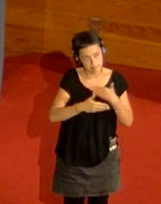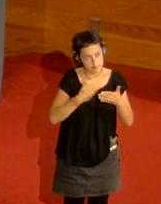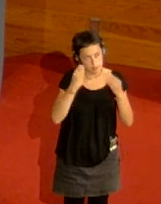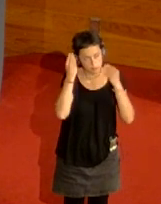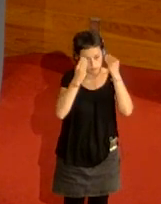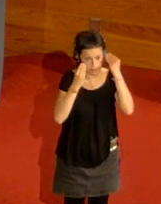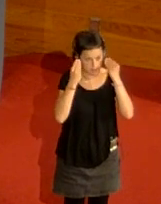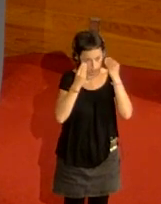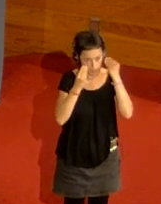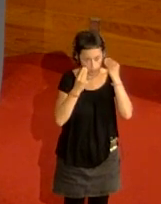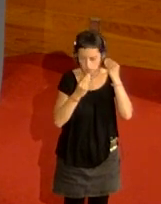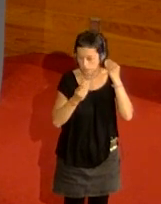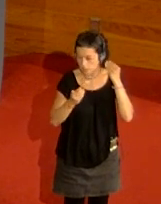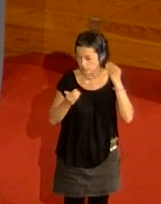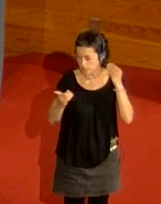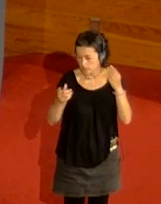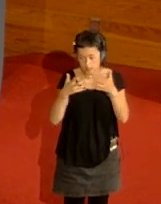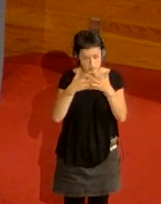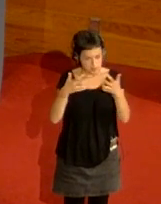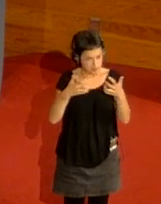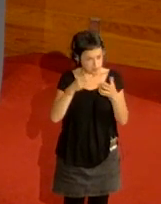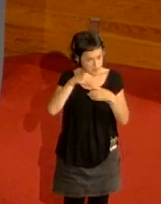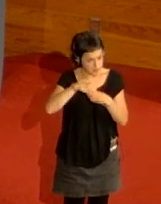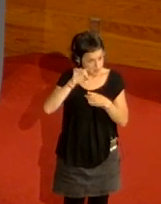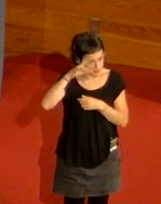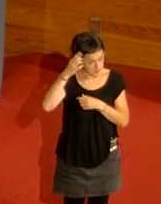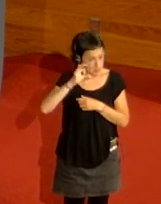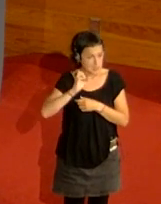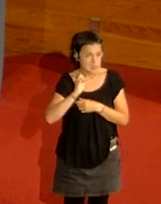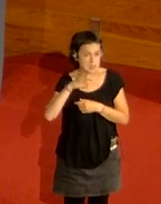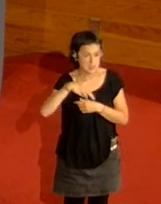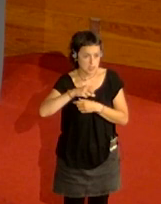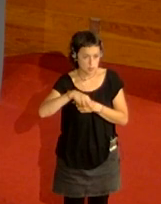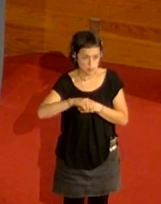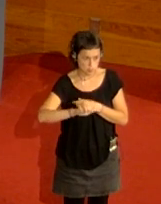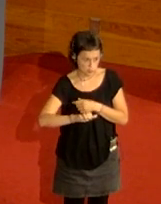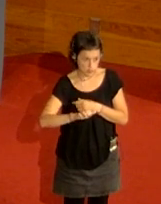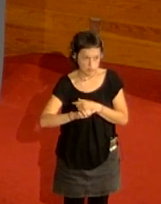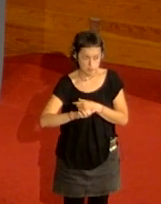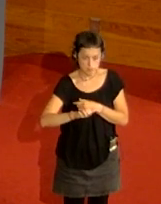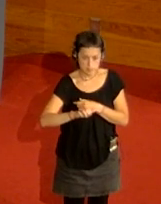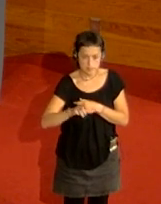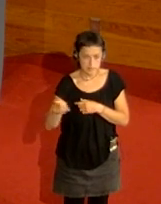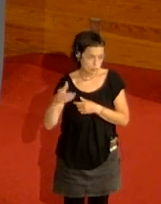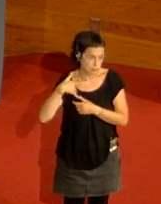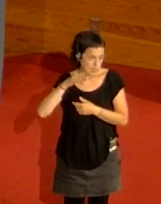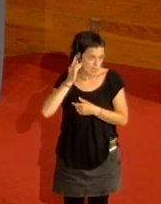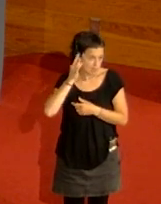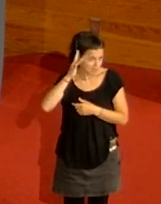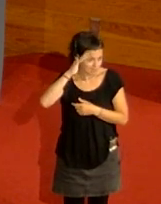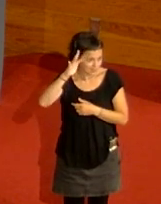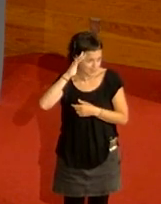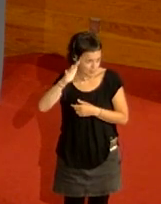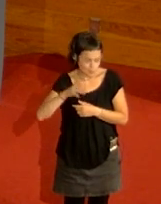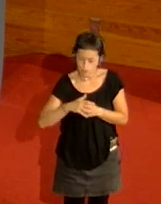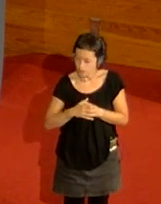vendría de de esta idea de de Simone Bale en la condición Obrera fijaros es una filósofa que que que esto nos lo